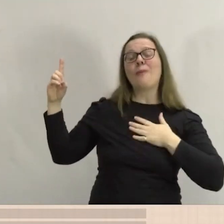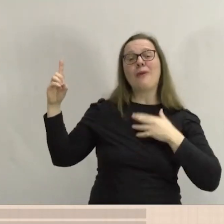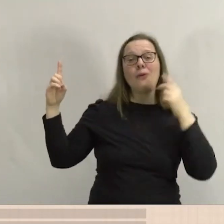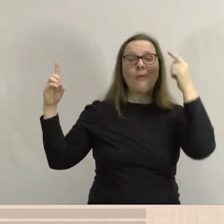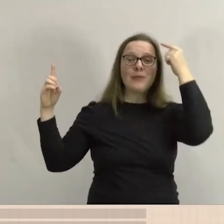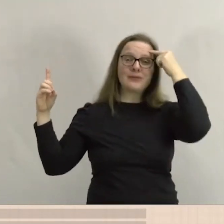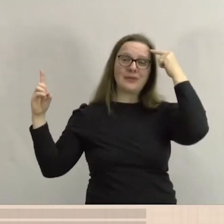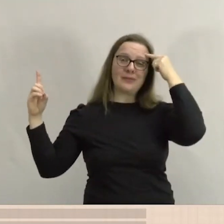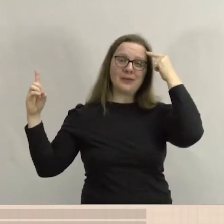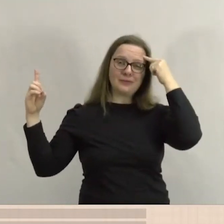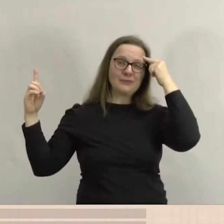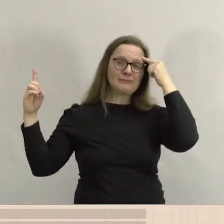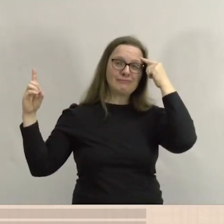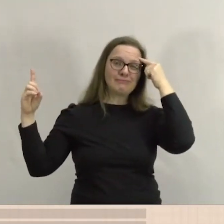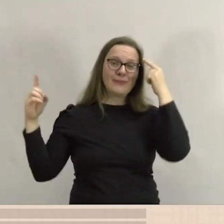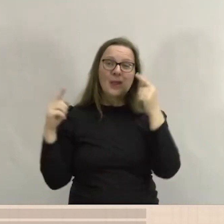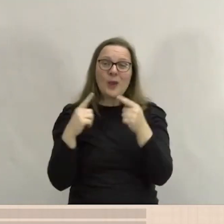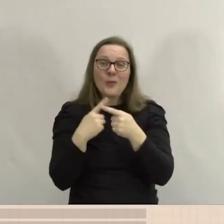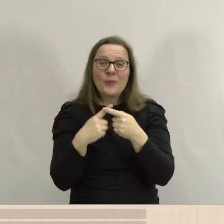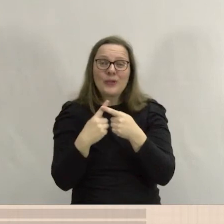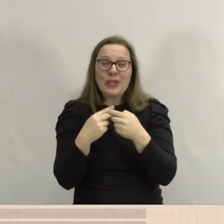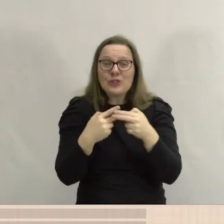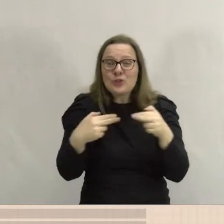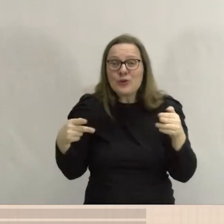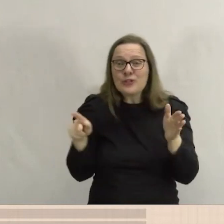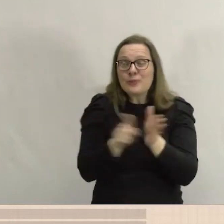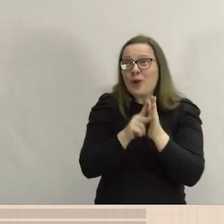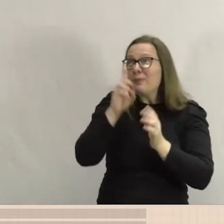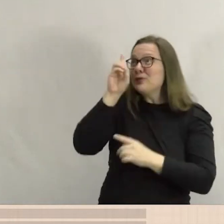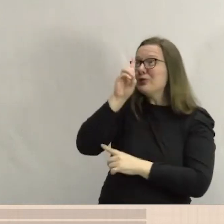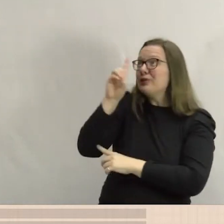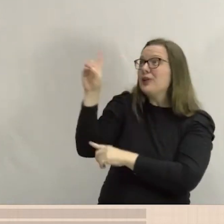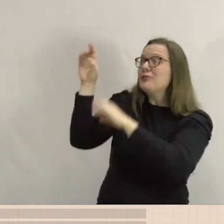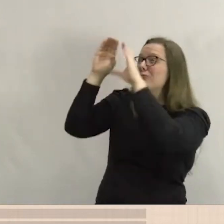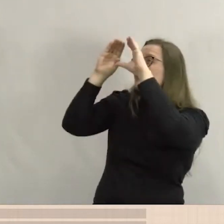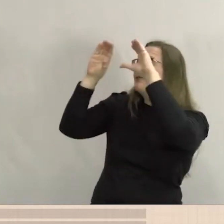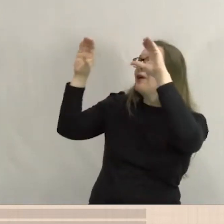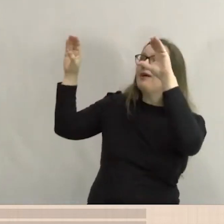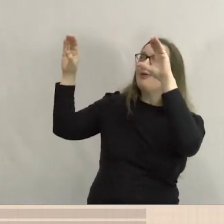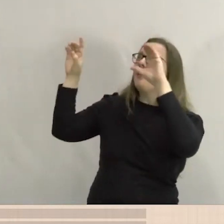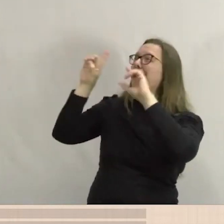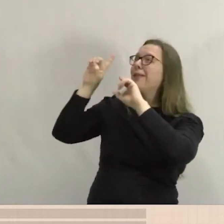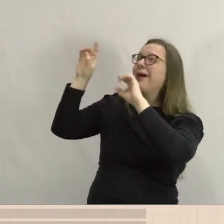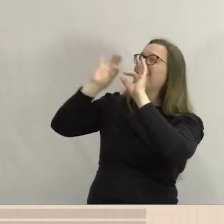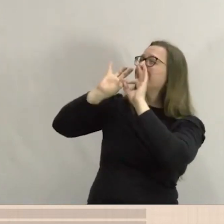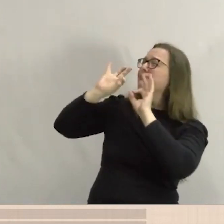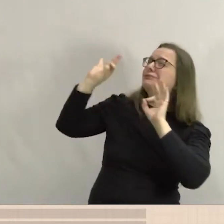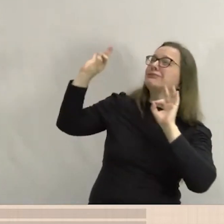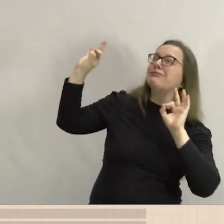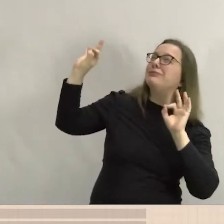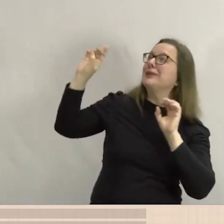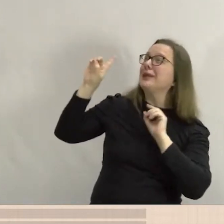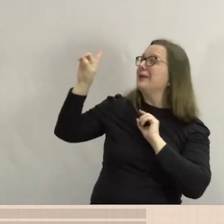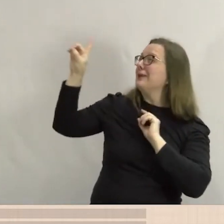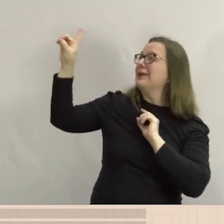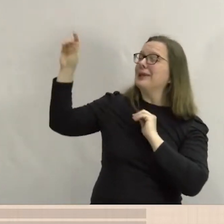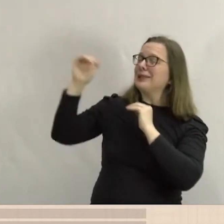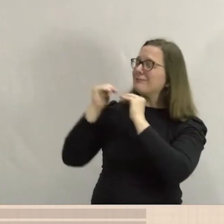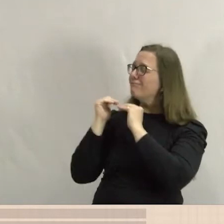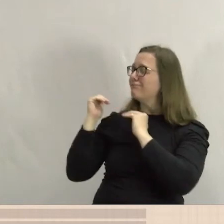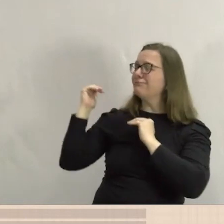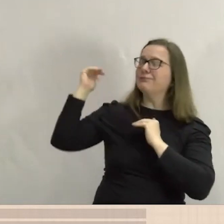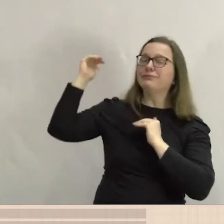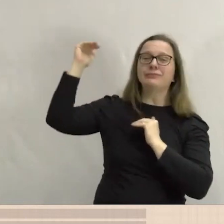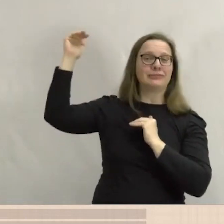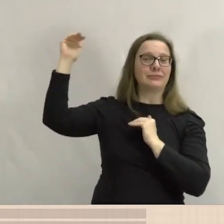Porque assim como os céus são mais altos do que a terra, assim são os meus caminhos mais altos do que os